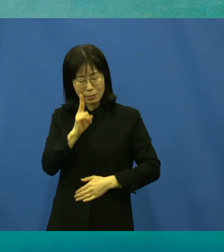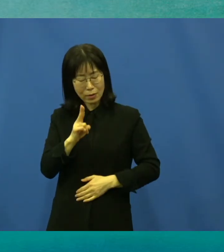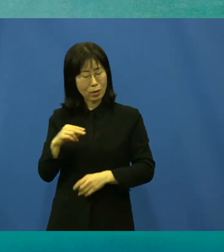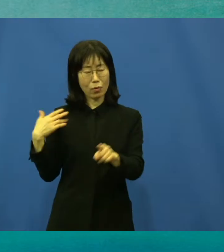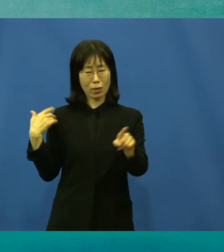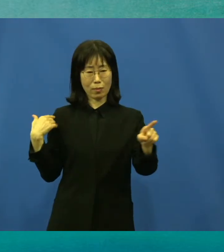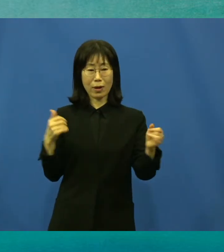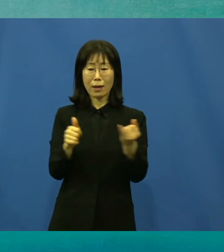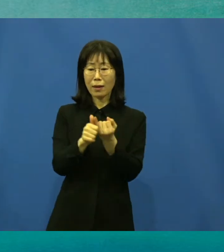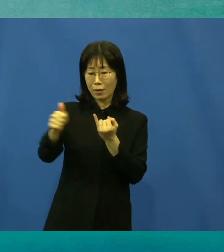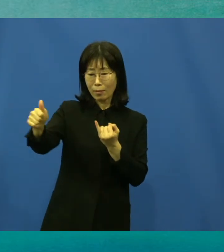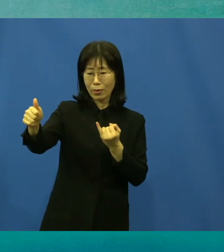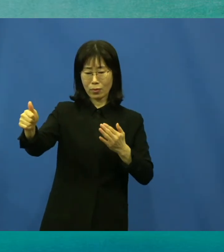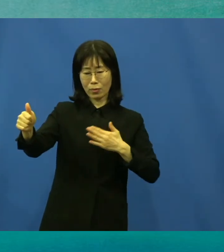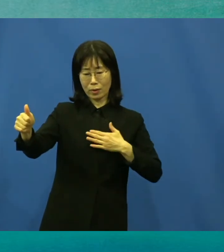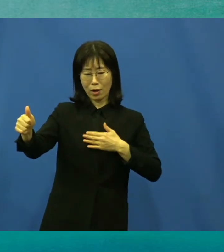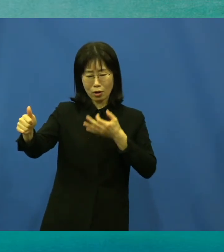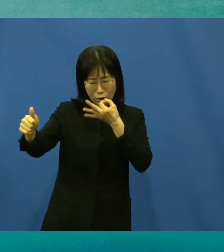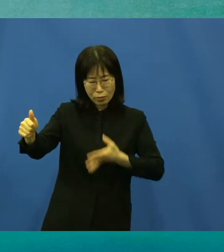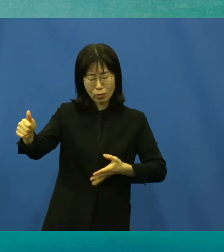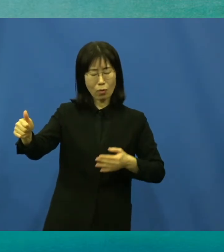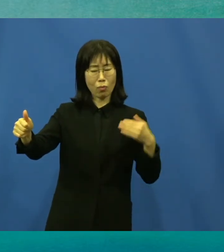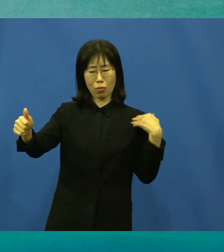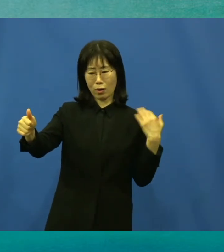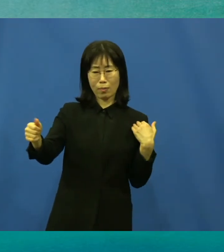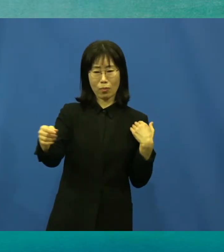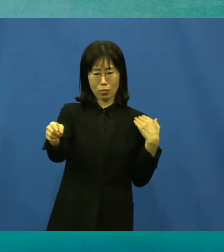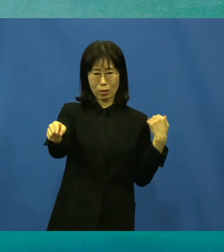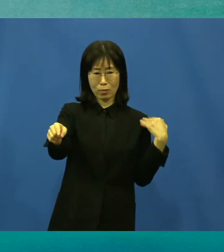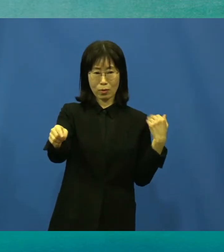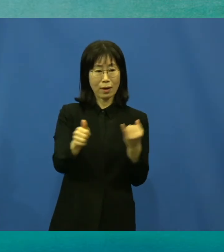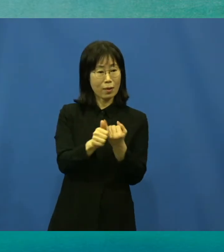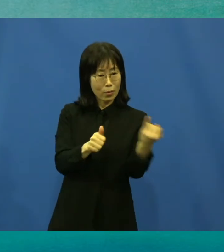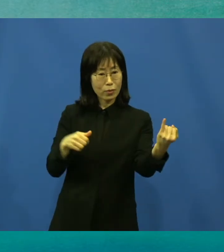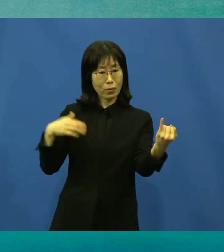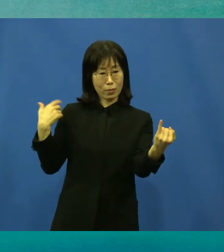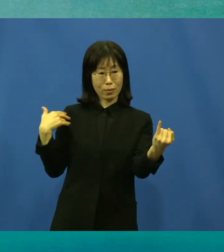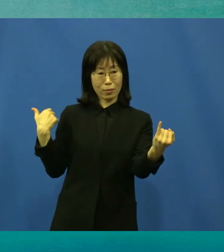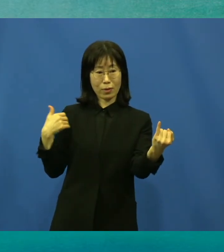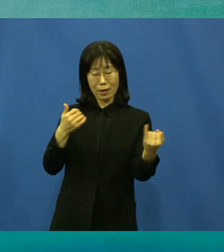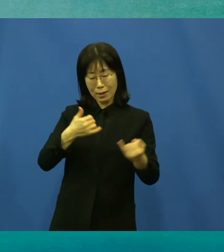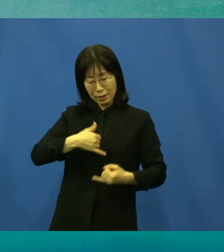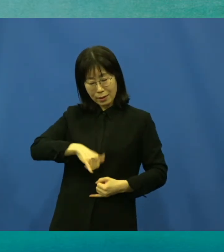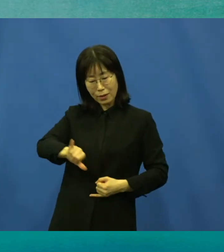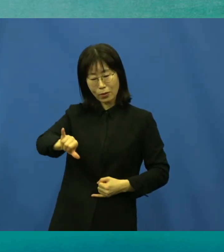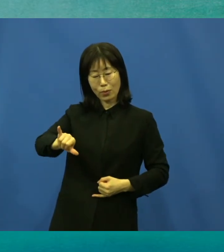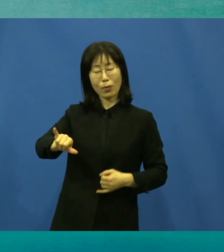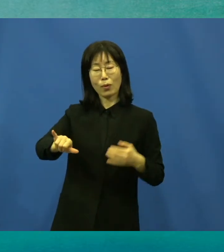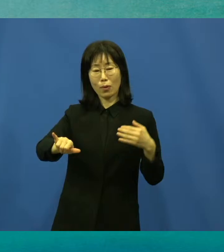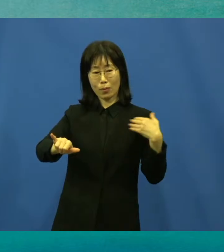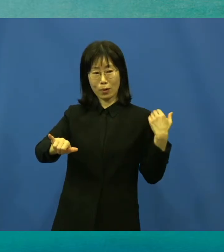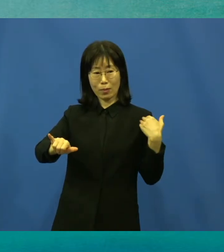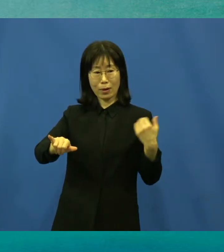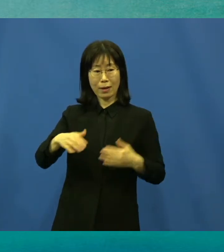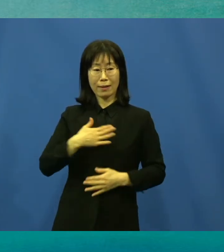아내도 자식도 부모도 몰라요. 고통은 자기 혼자만 겪는 거예요.